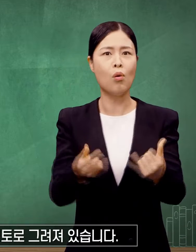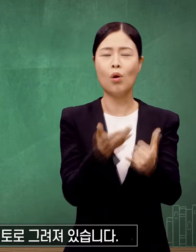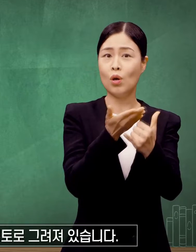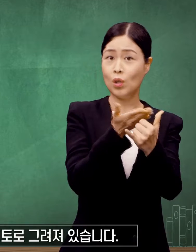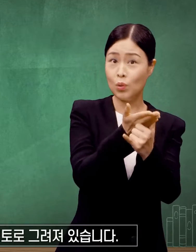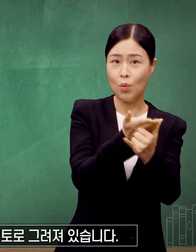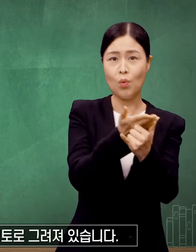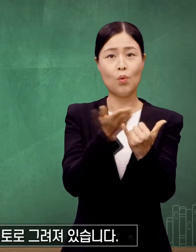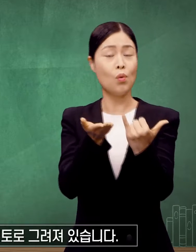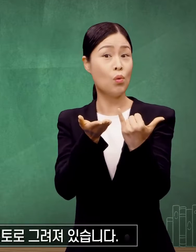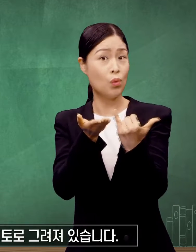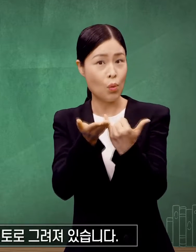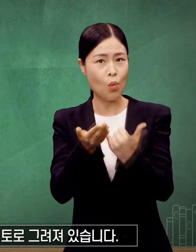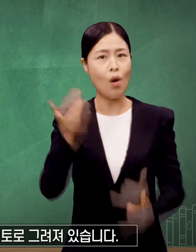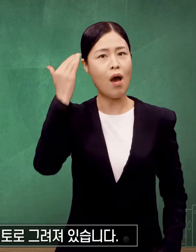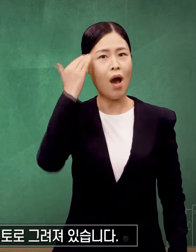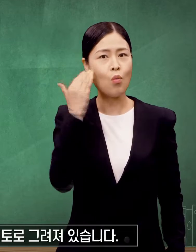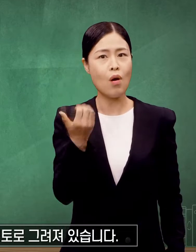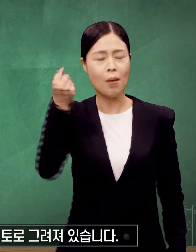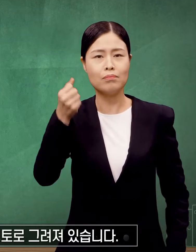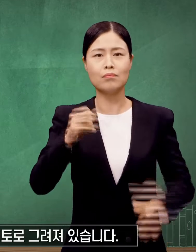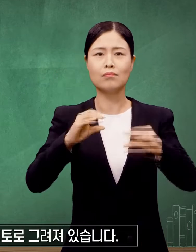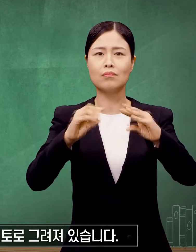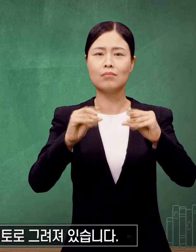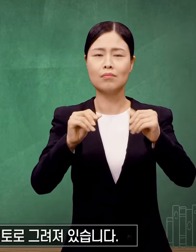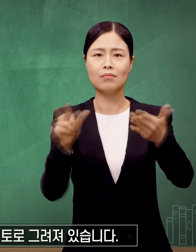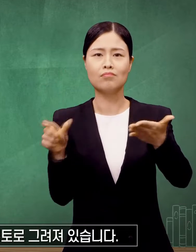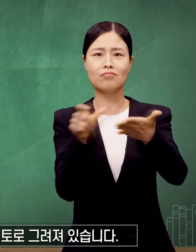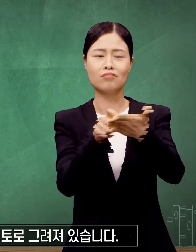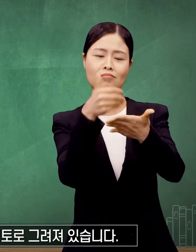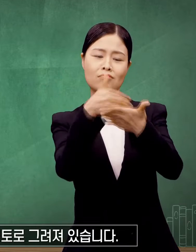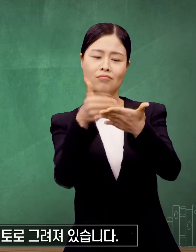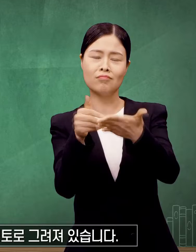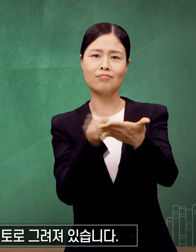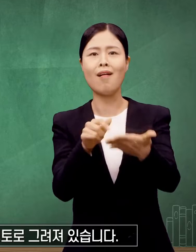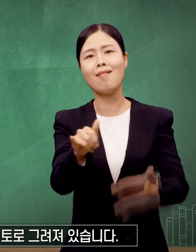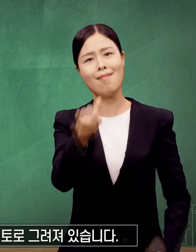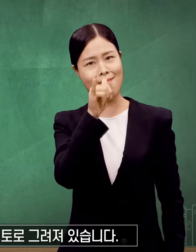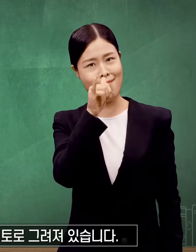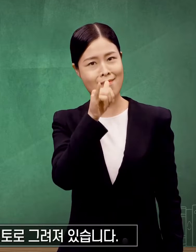울릉도와 독도는 우리나라 영토로 그려져 있습니다.